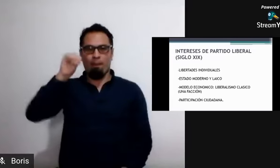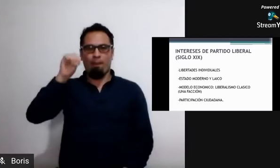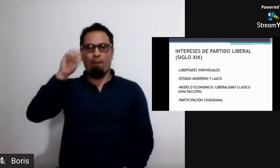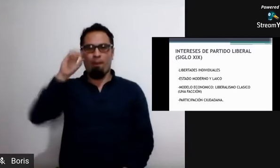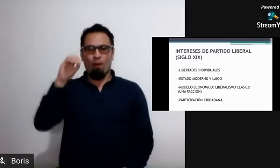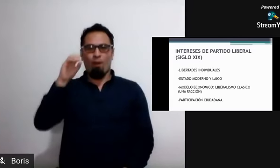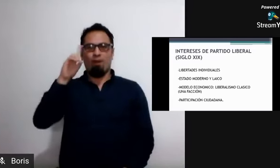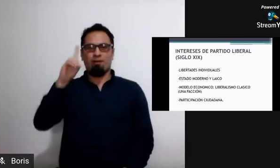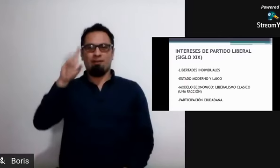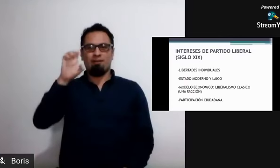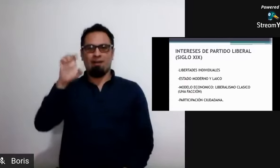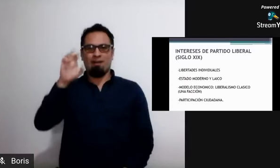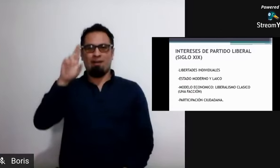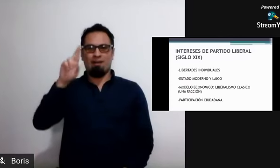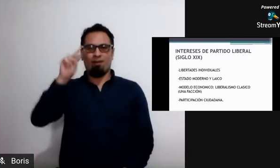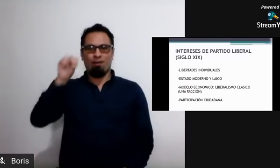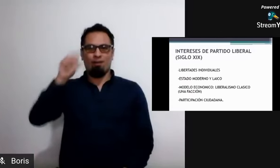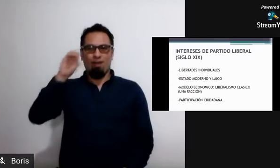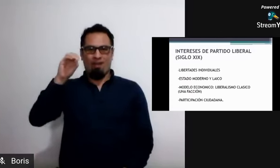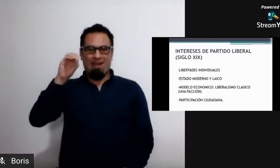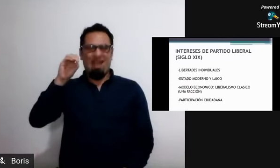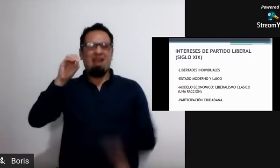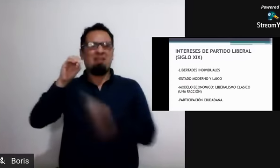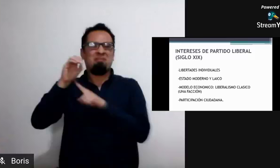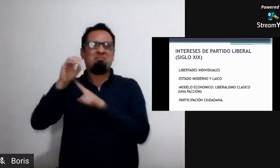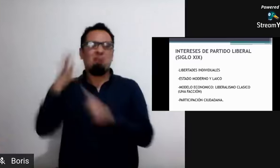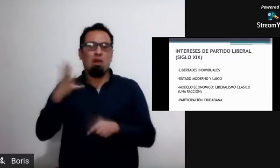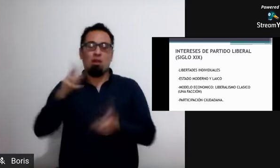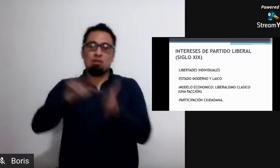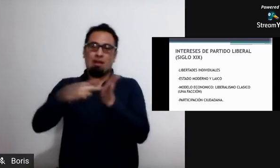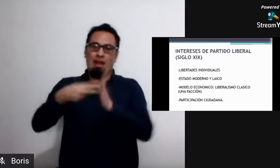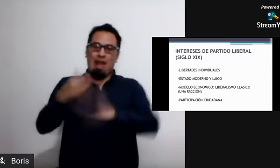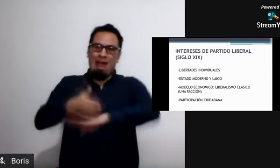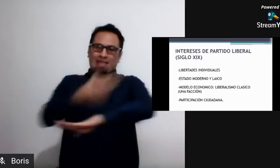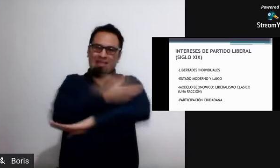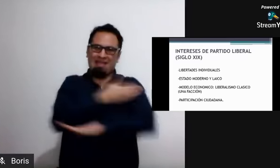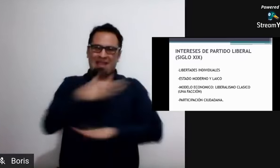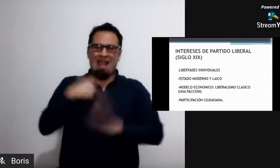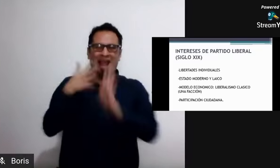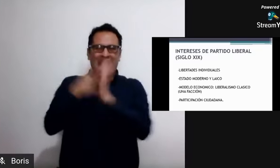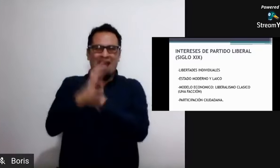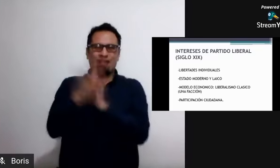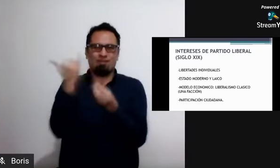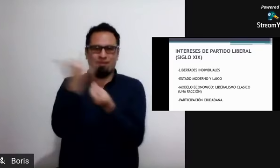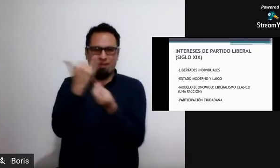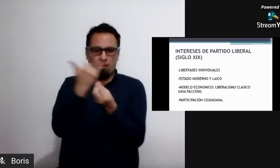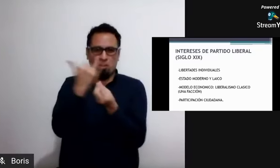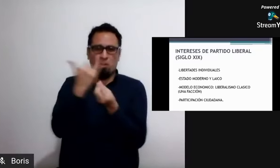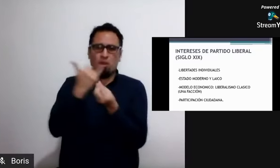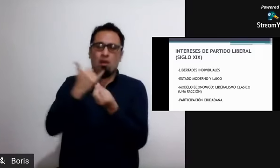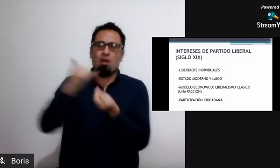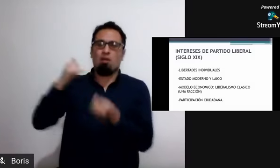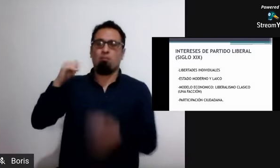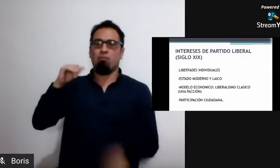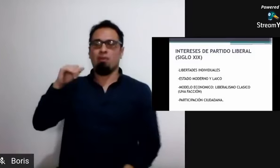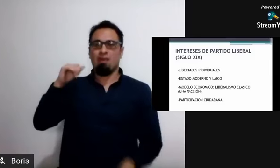Liberal era que pretendía que el Estado fuera un Estado moderno. Como les